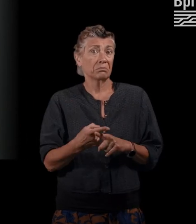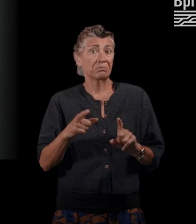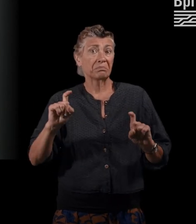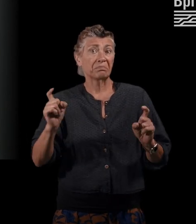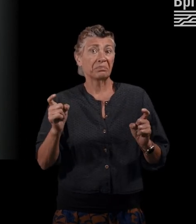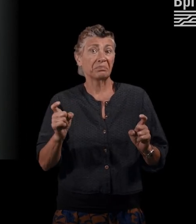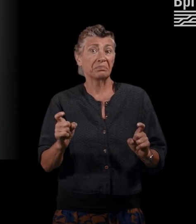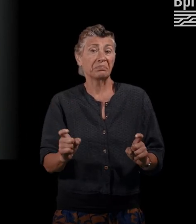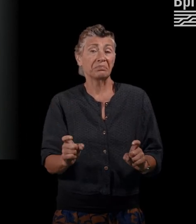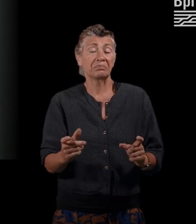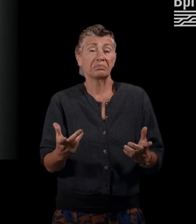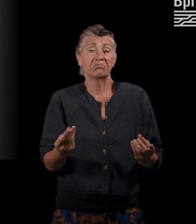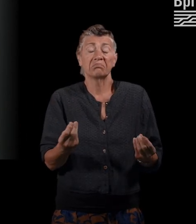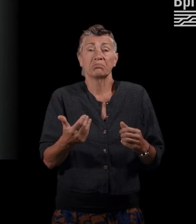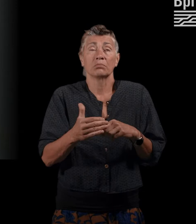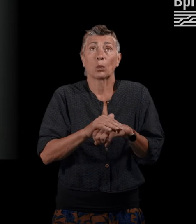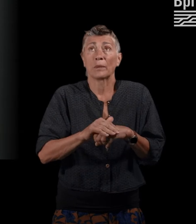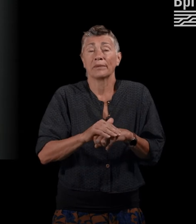pour des raisons